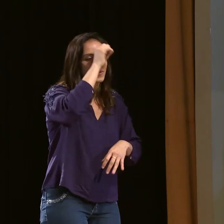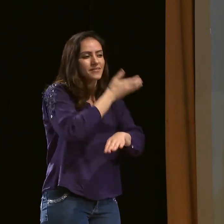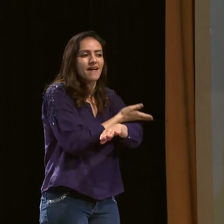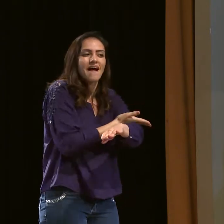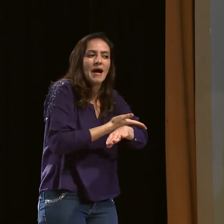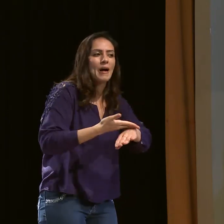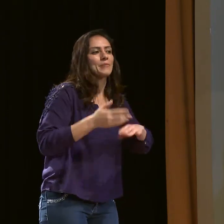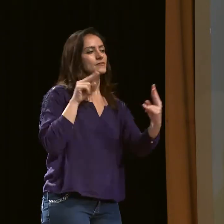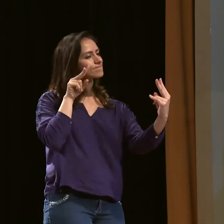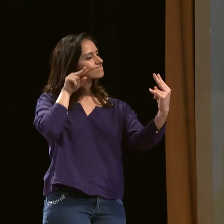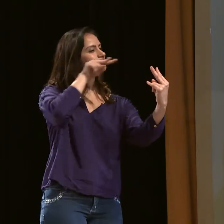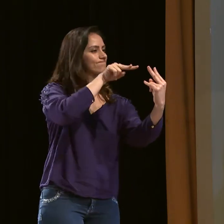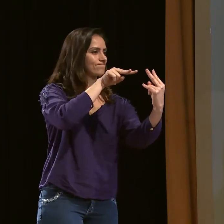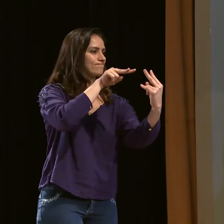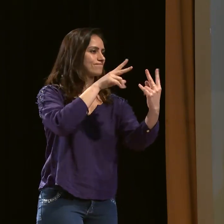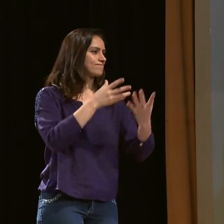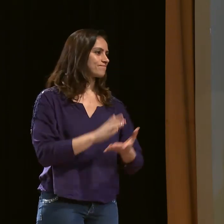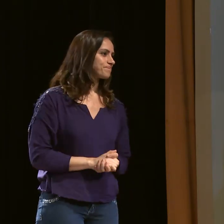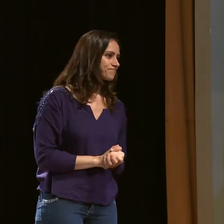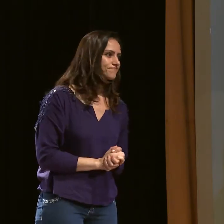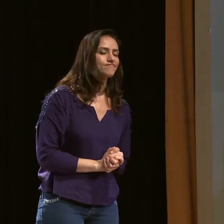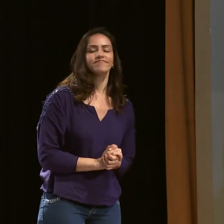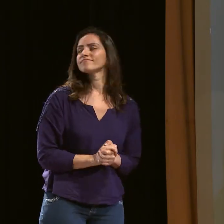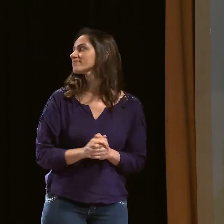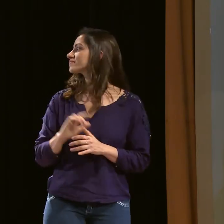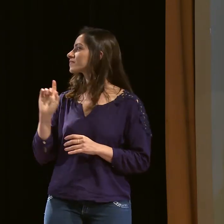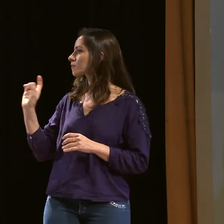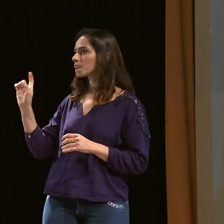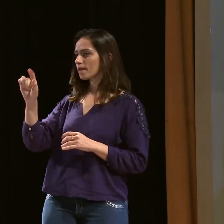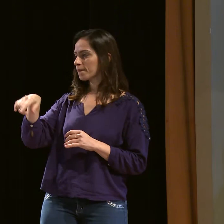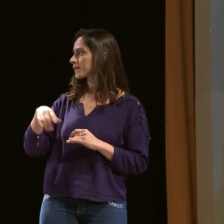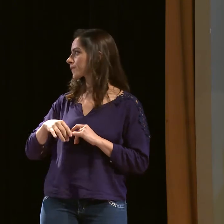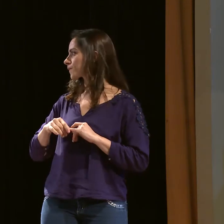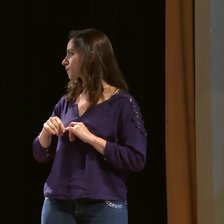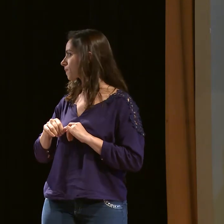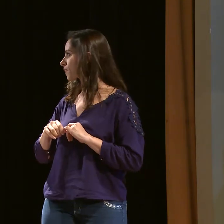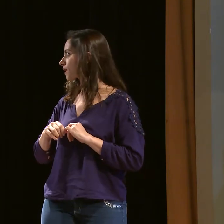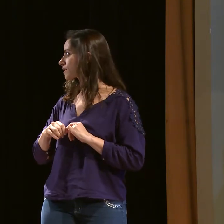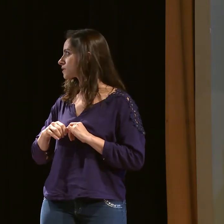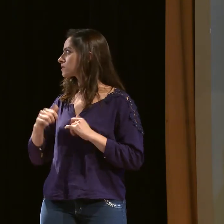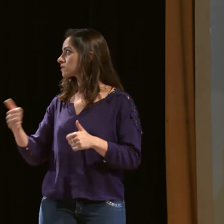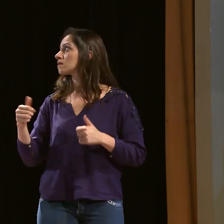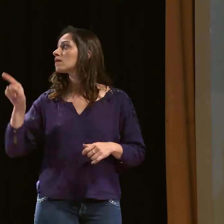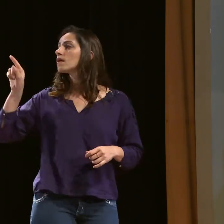contato visual. Então, a gente tem que aprender esse hábito de ter esse contato visual com eles também. Pode passar.